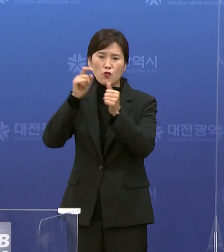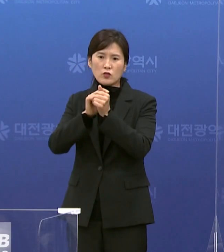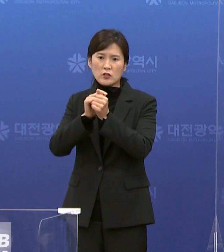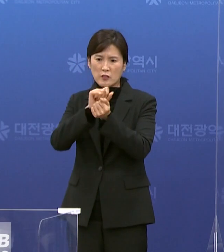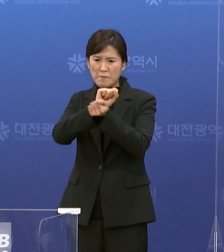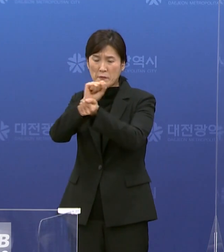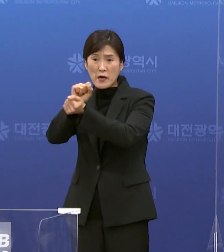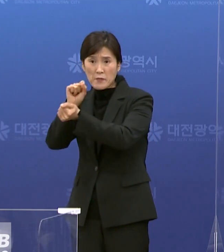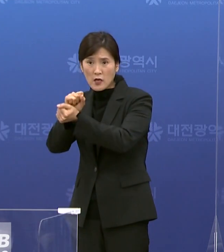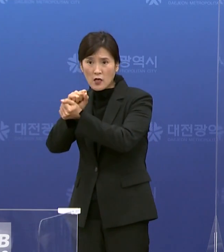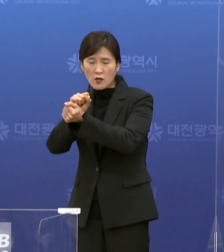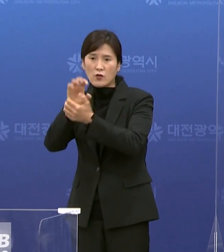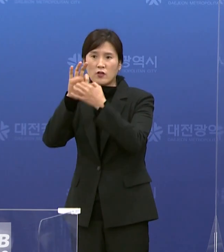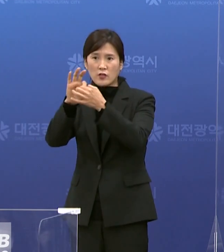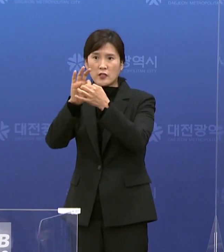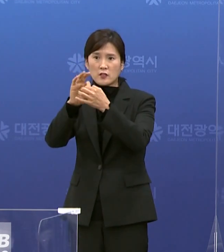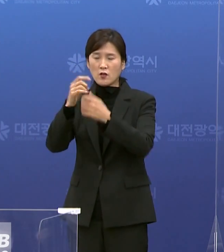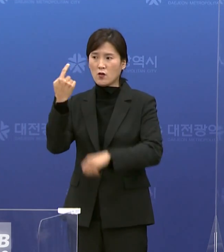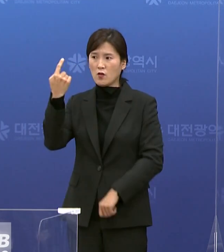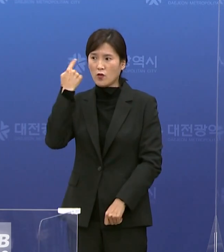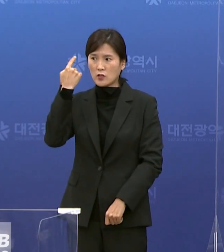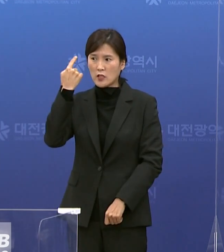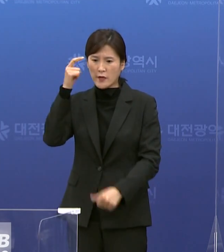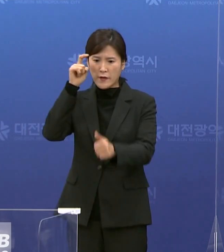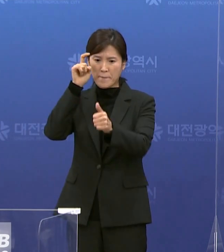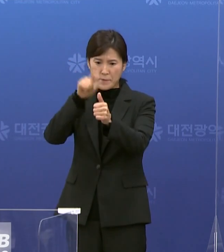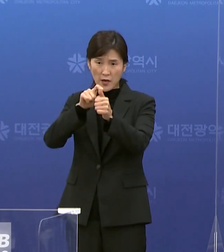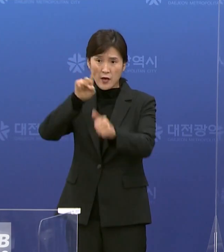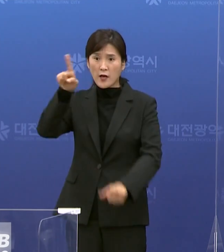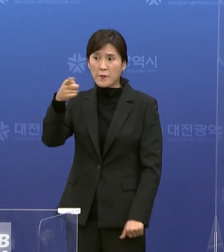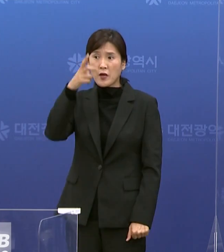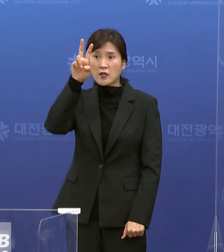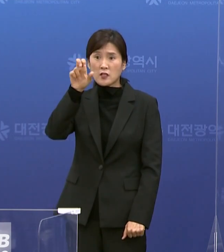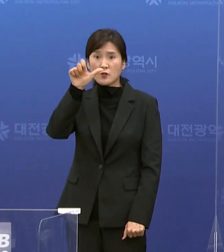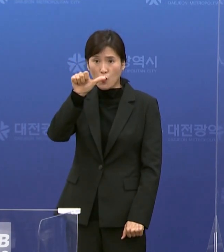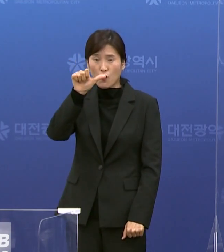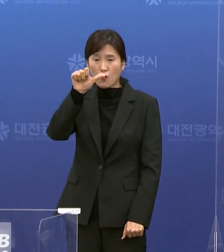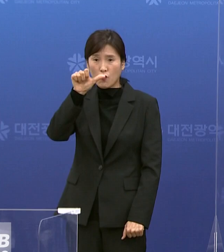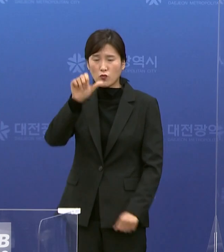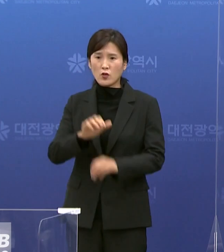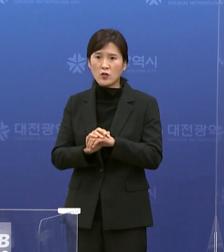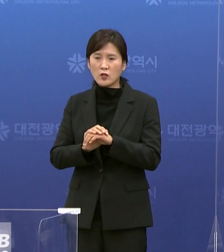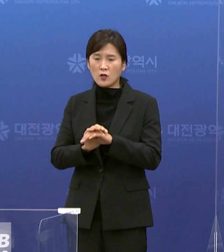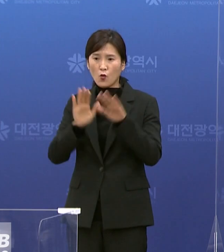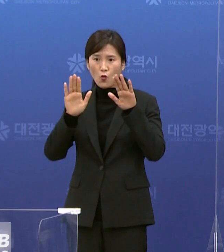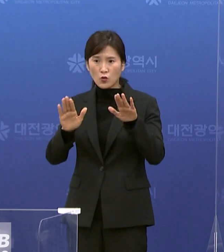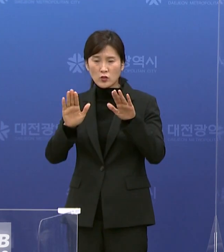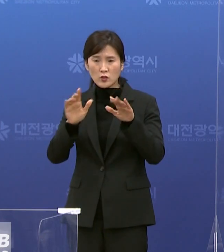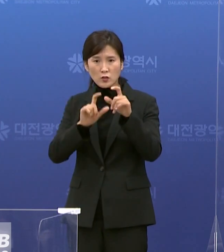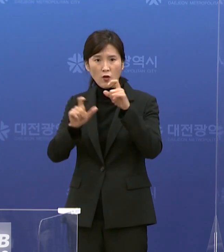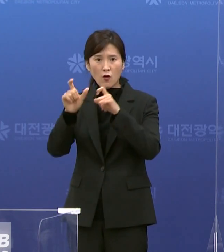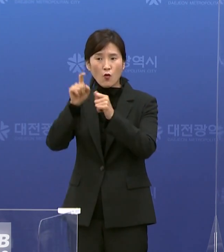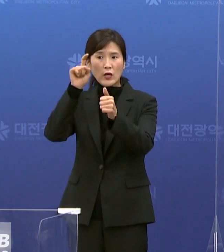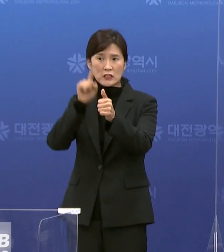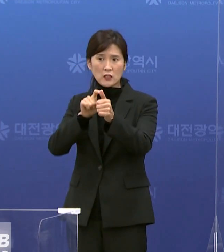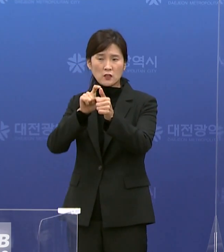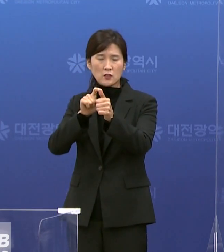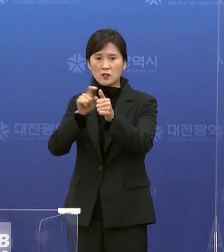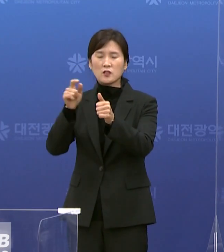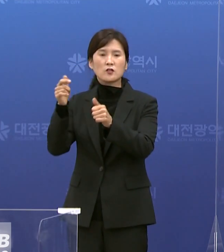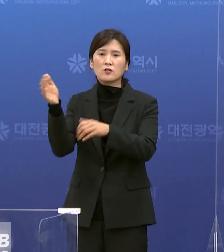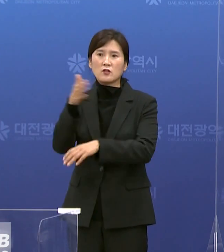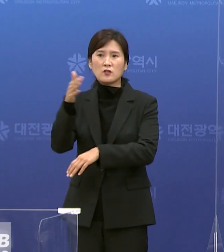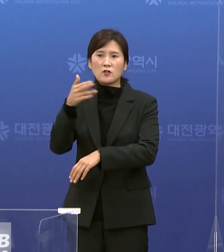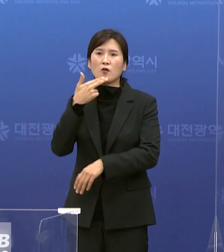관련해서 어제 125명의 확진자가 발생한 이후 밤사이 추가 확진자는